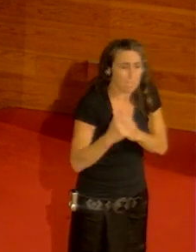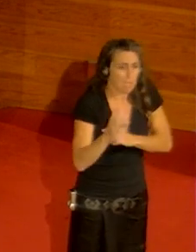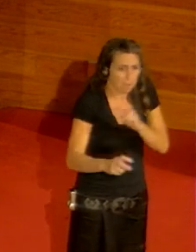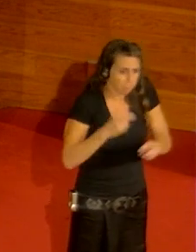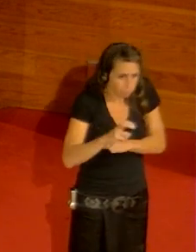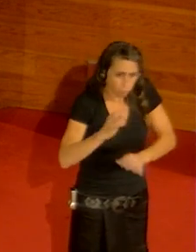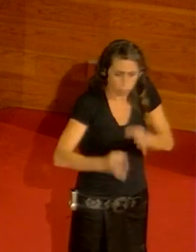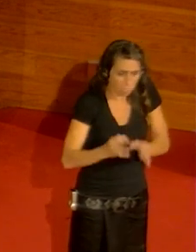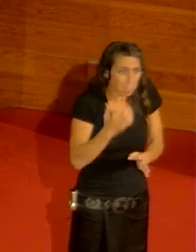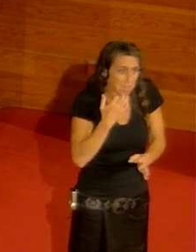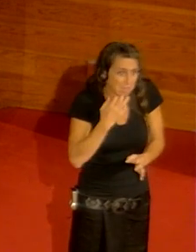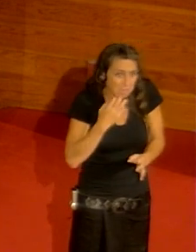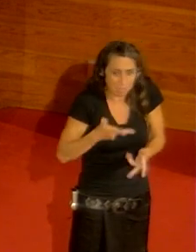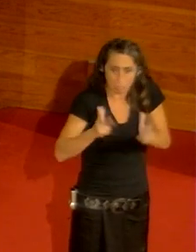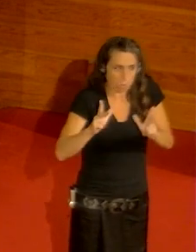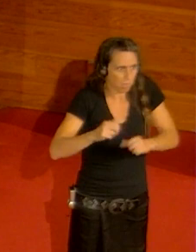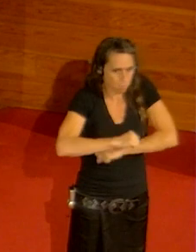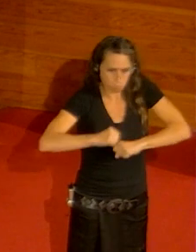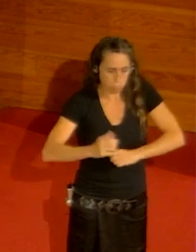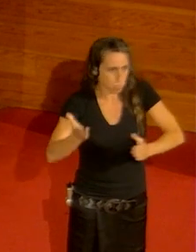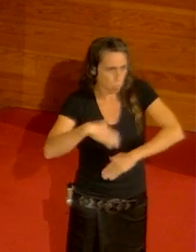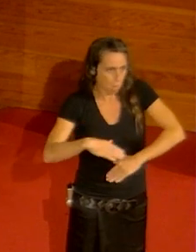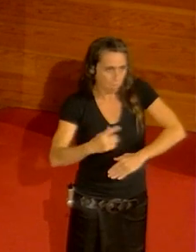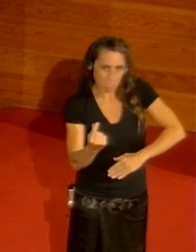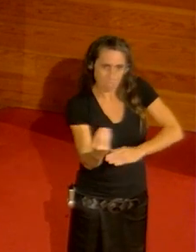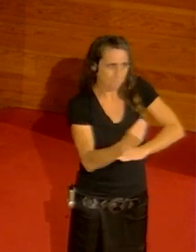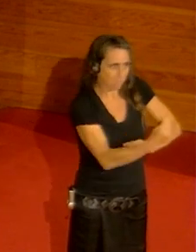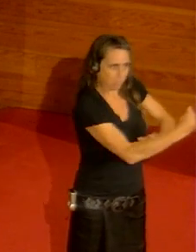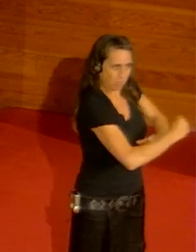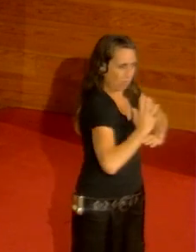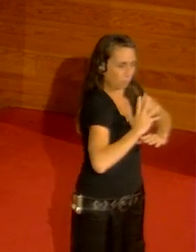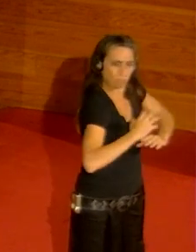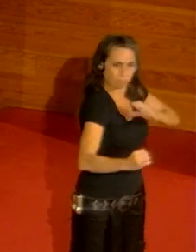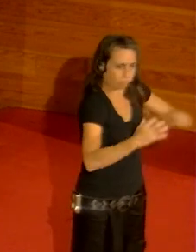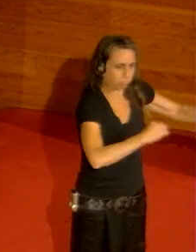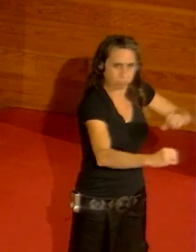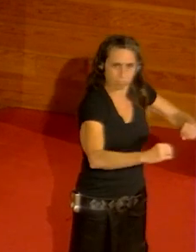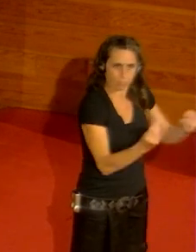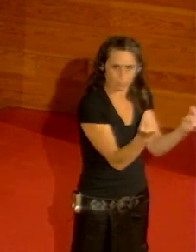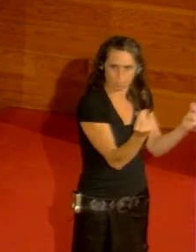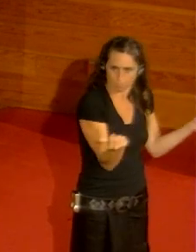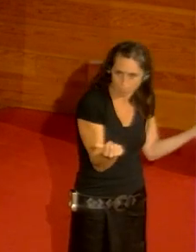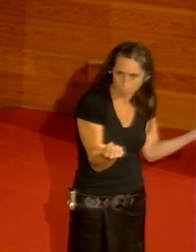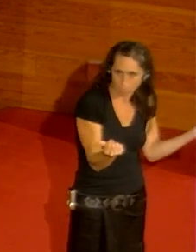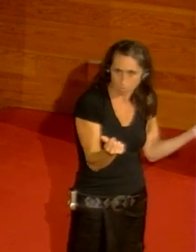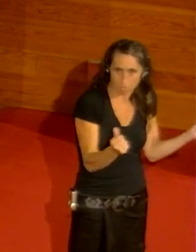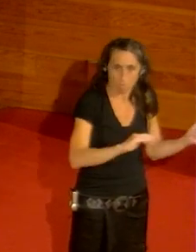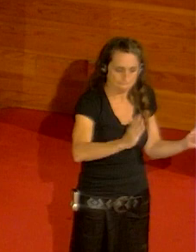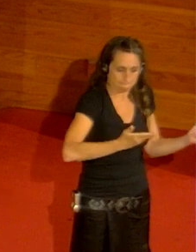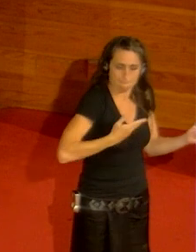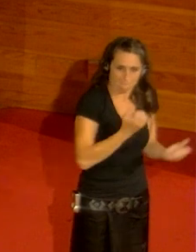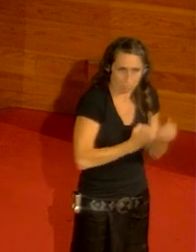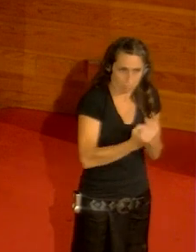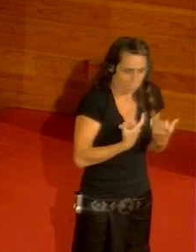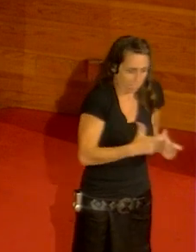democracia no es sólida los inversores se van y los inversores se van la sólida economía israelí se resiente y nuestro sector que al fin y al